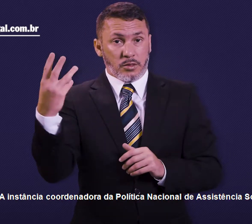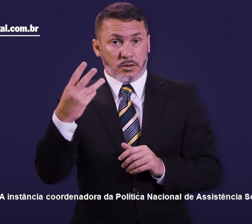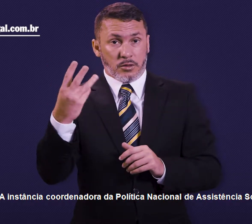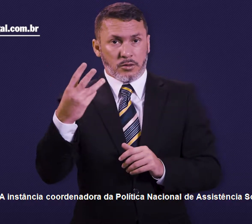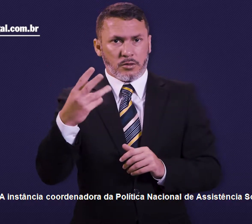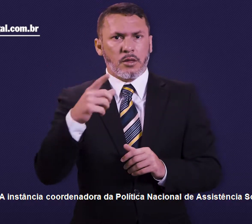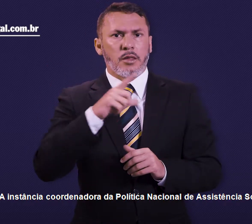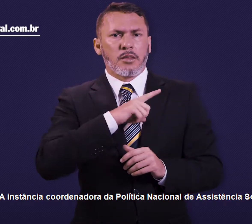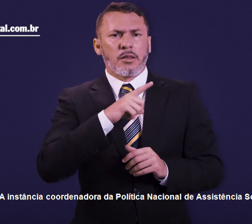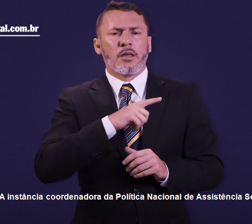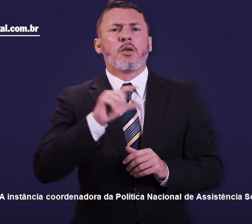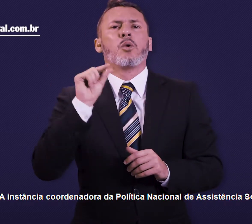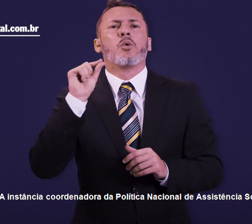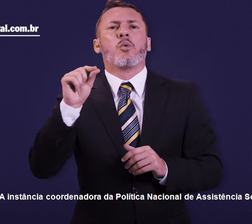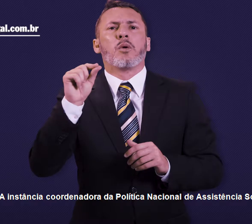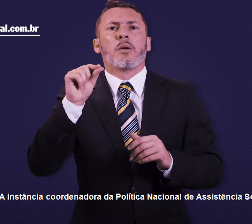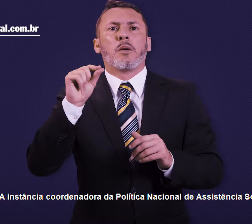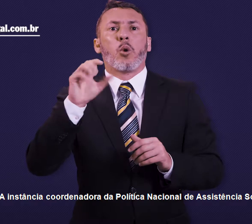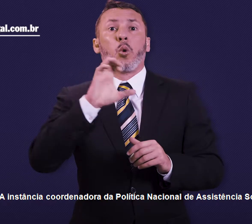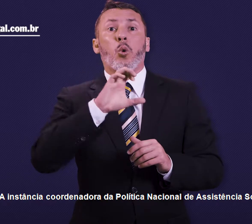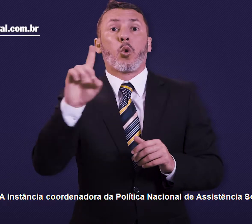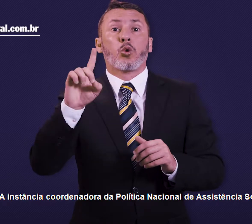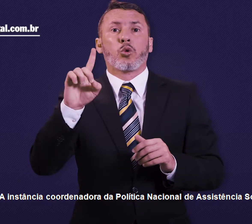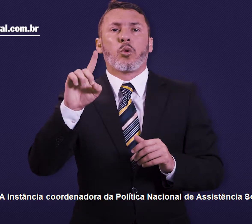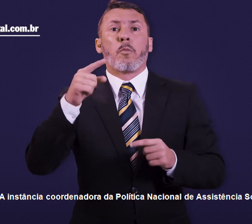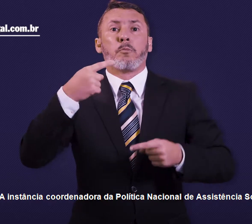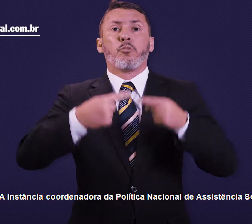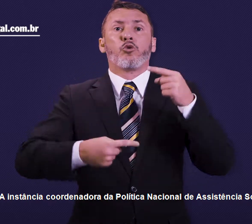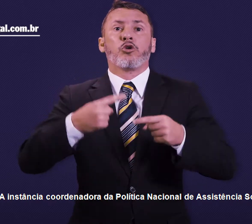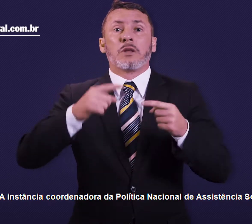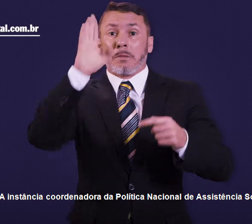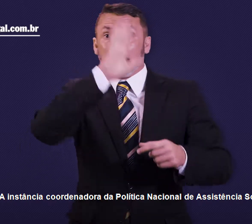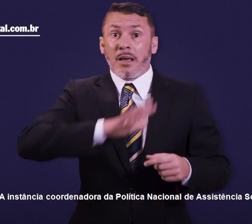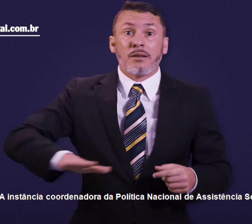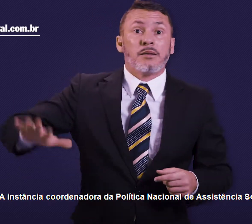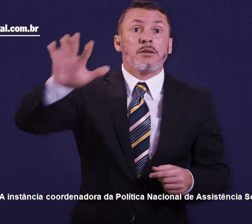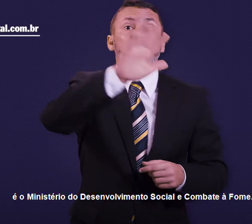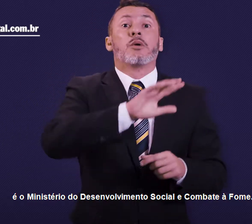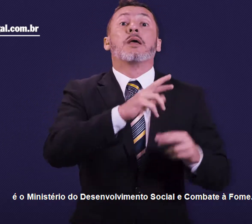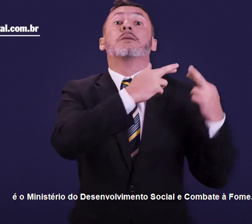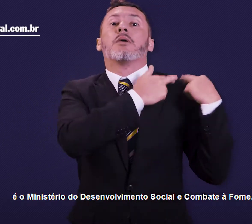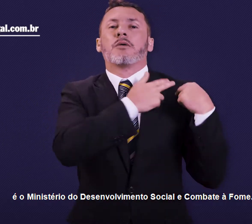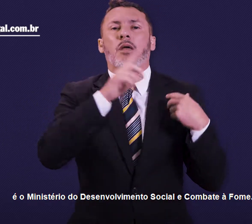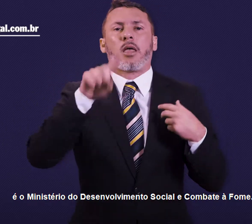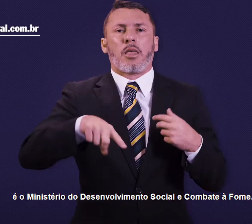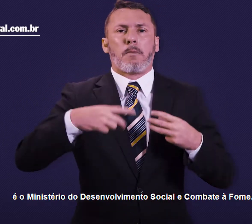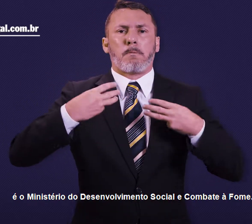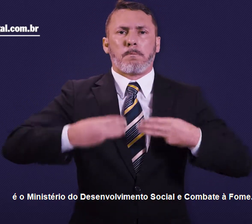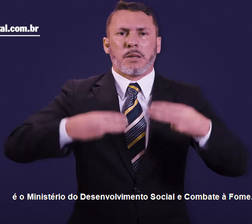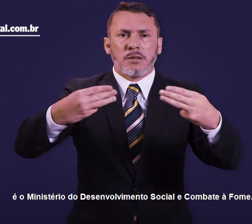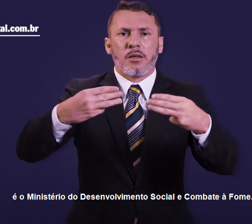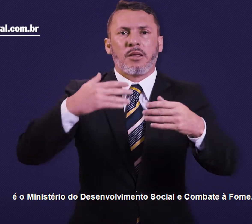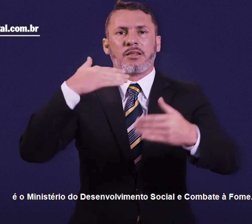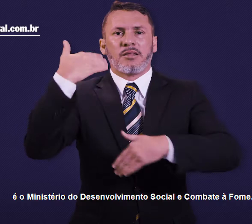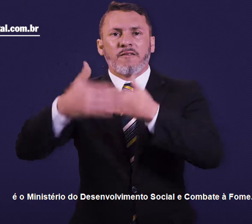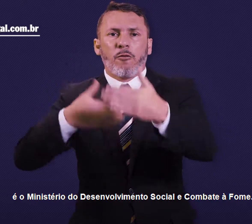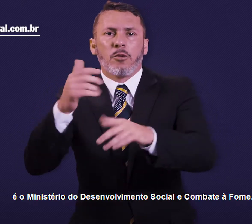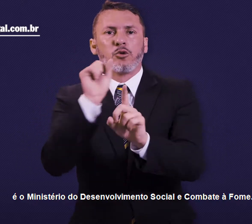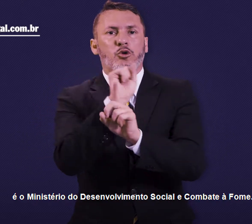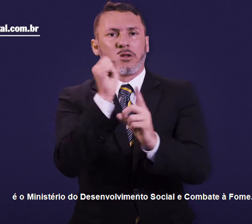A instância coordenadora da Política Nacional de Assistência Social é o Ministério do Desenvolvimento Social e Combate